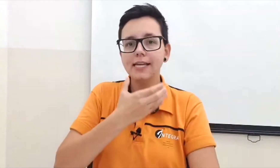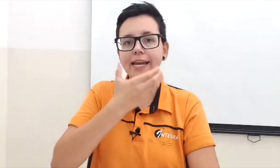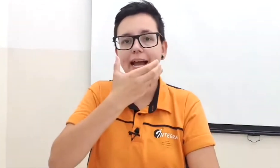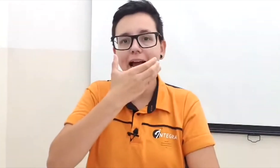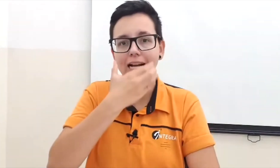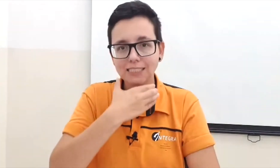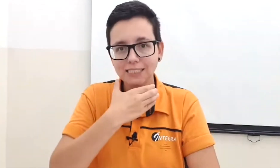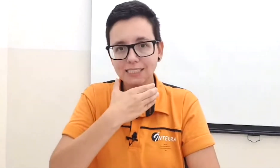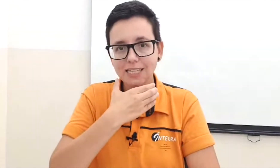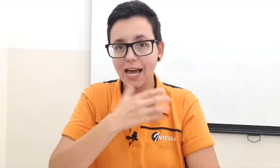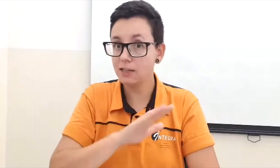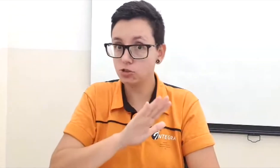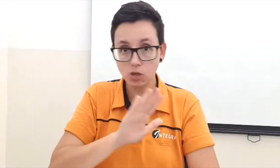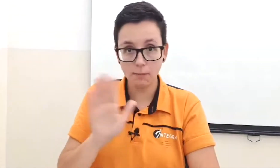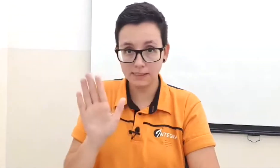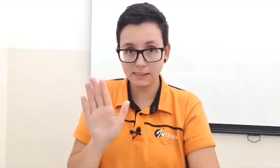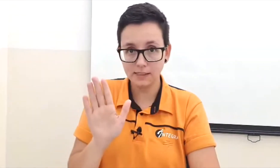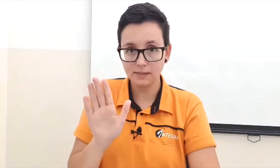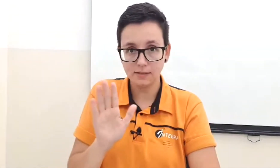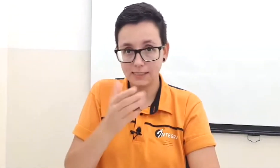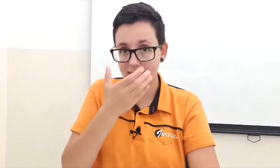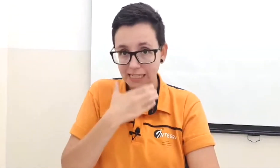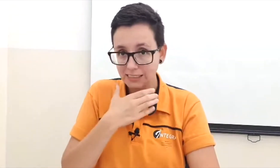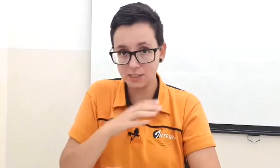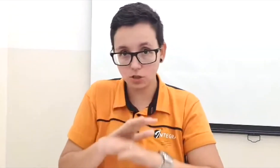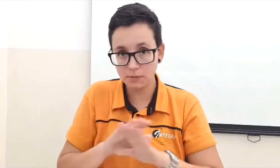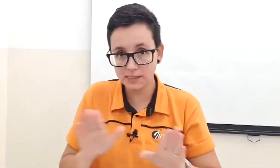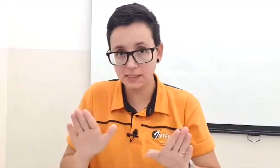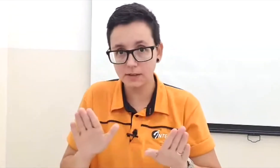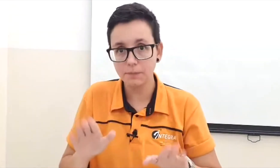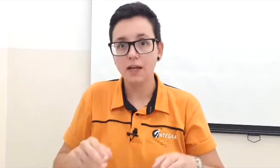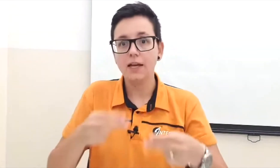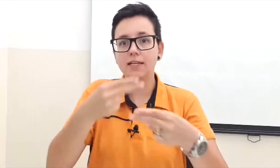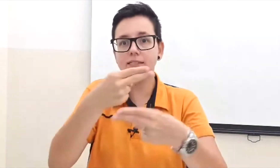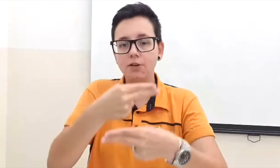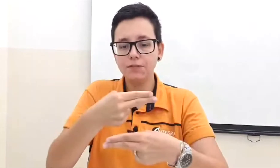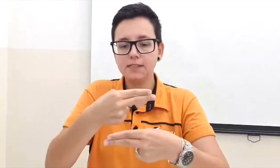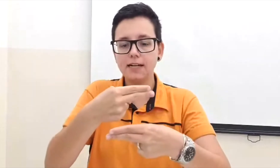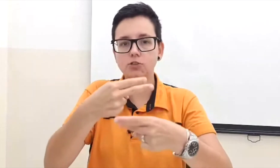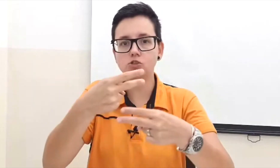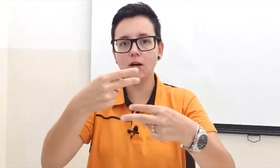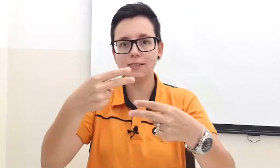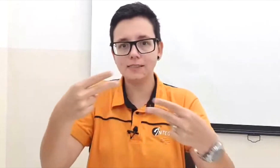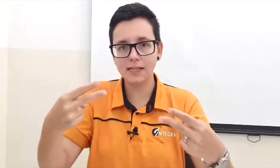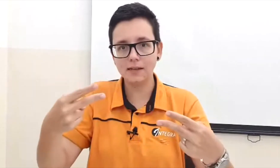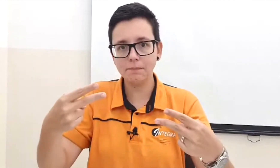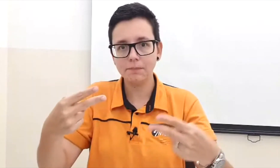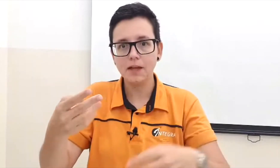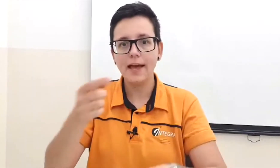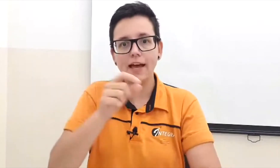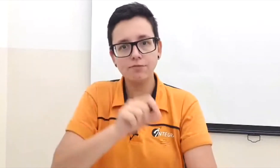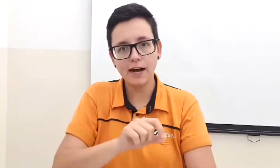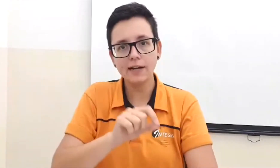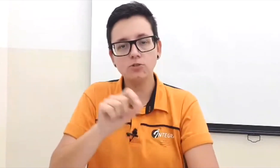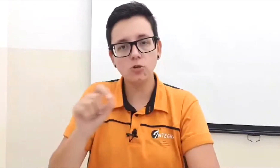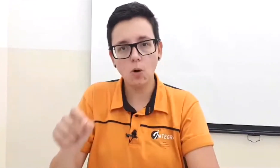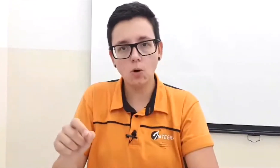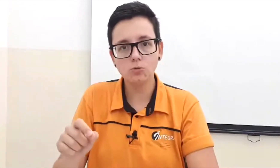assim, é só maçã. Assim, é só maçã. E se eu fizer só assim, é vários ou